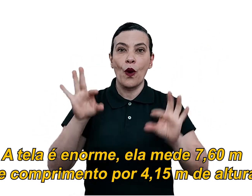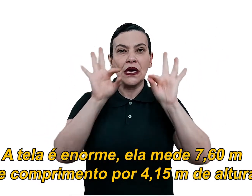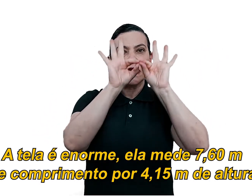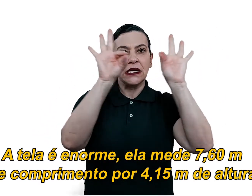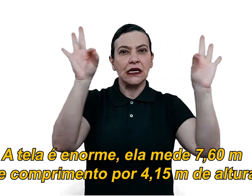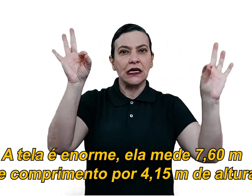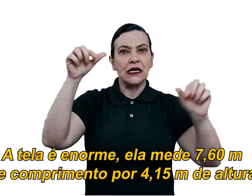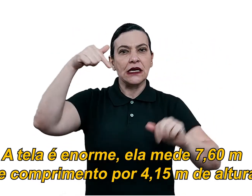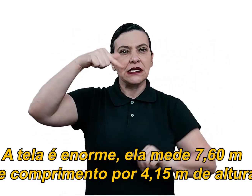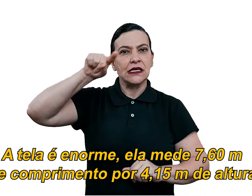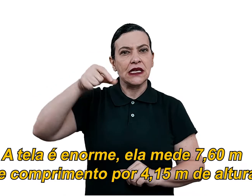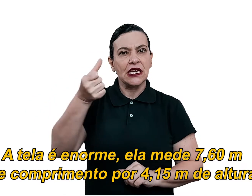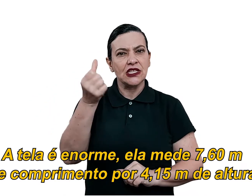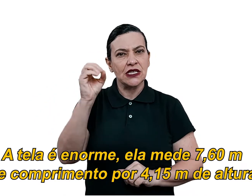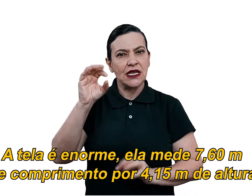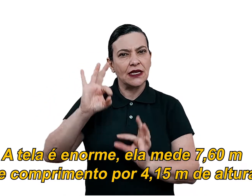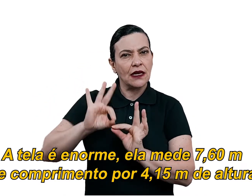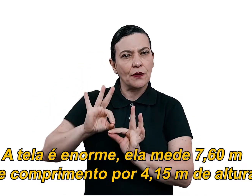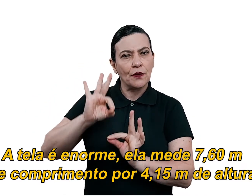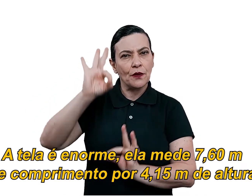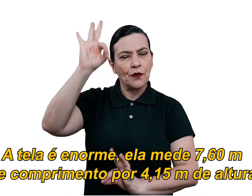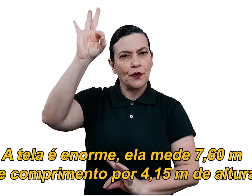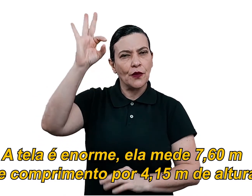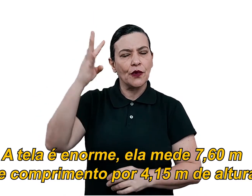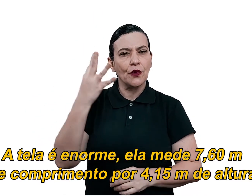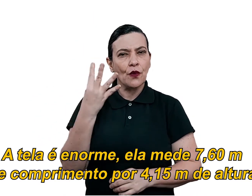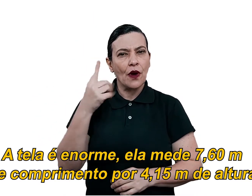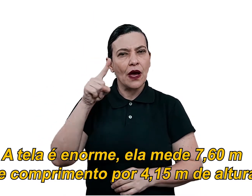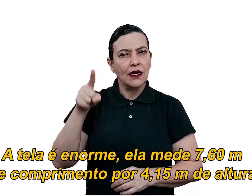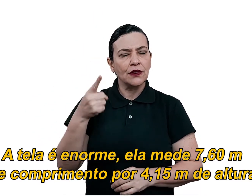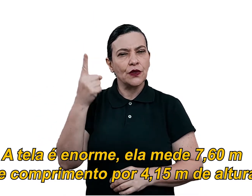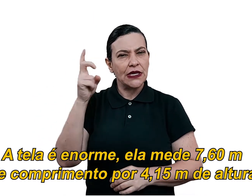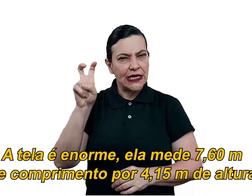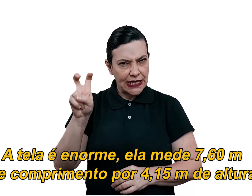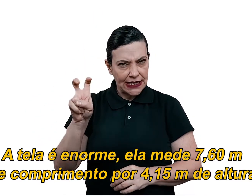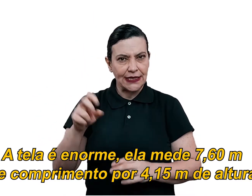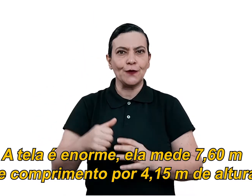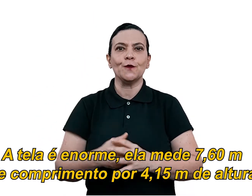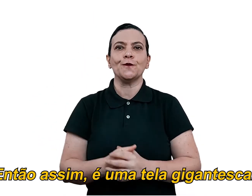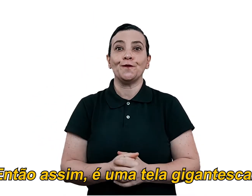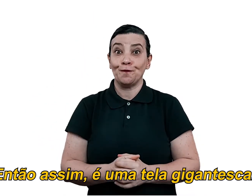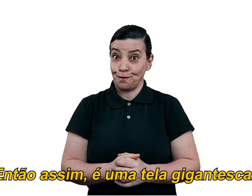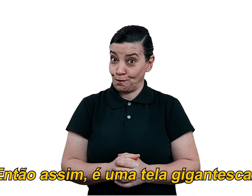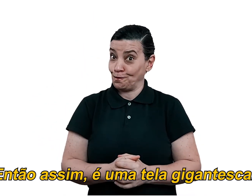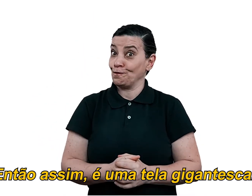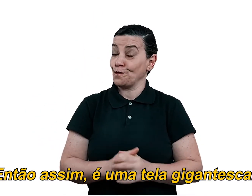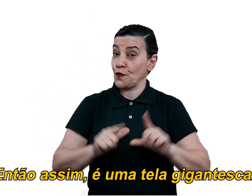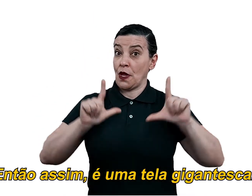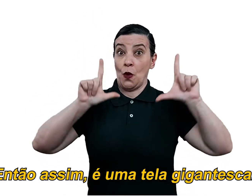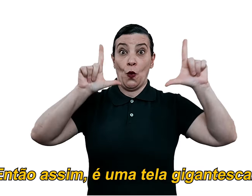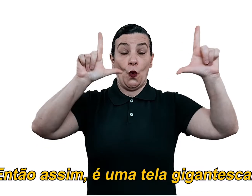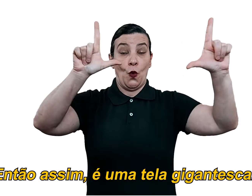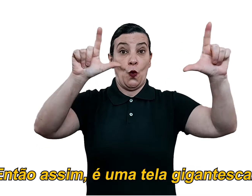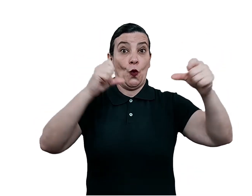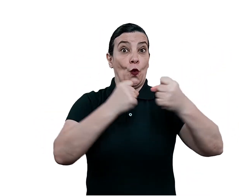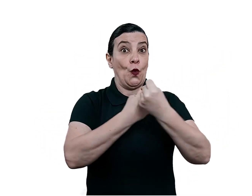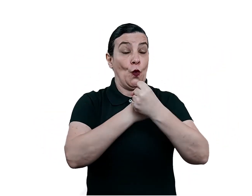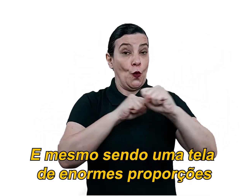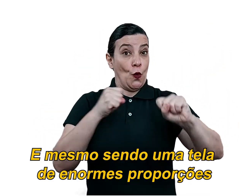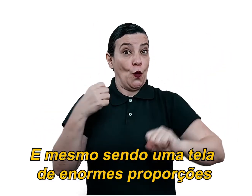7,60 de comprimento por 4,15 metros de altura. Então, assim, é uma tela gigantesca. E